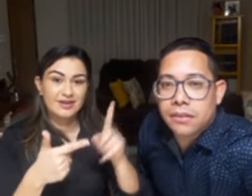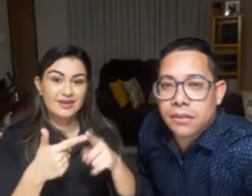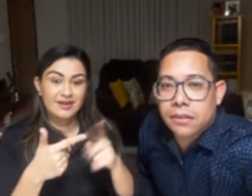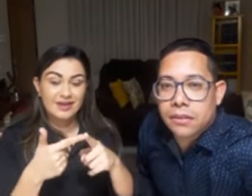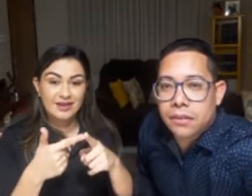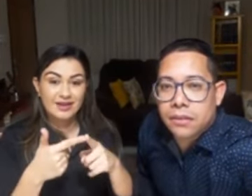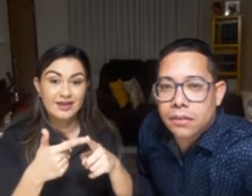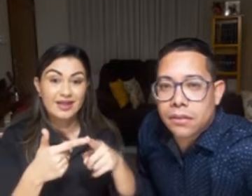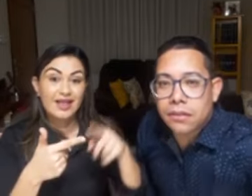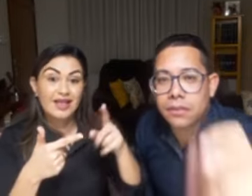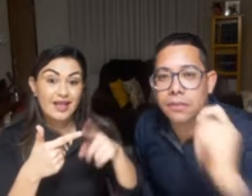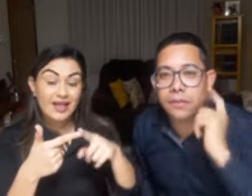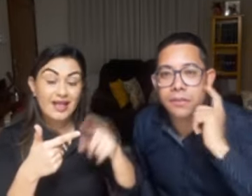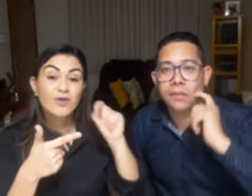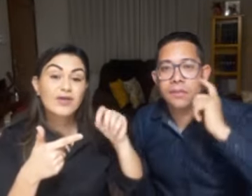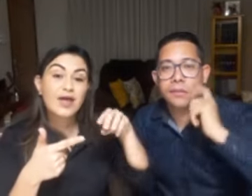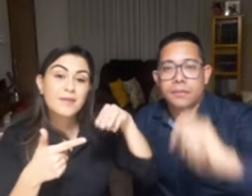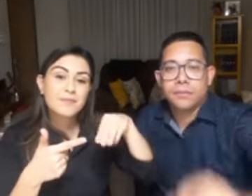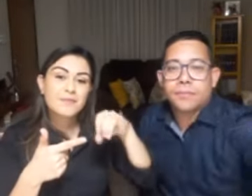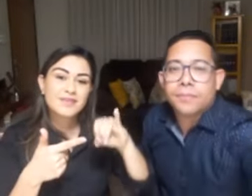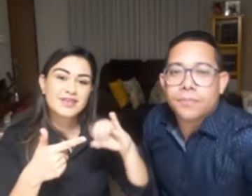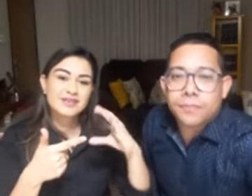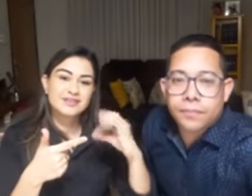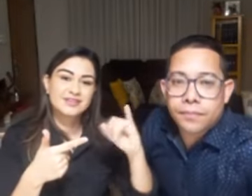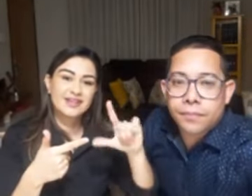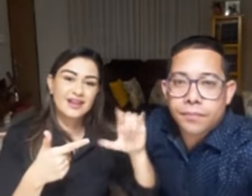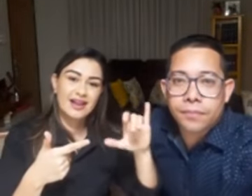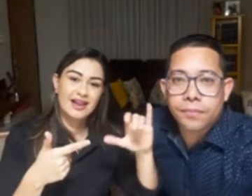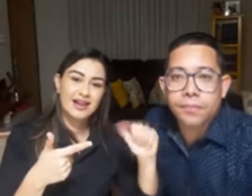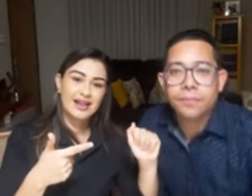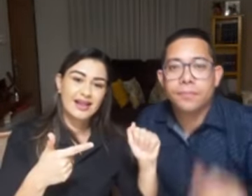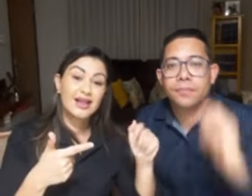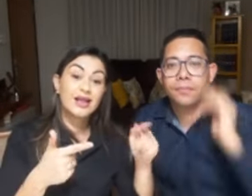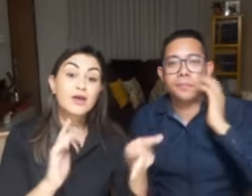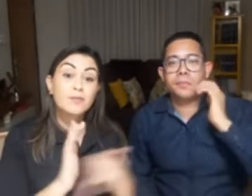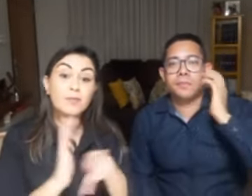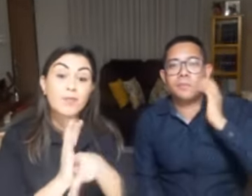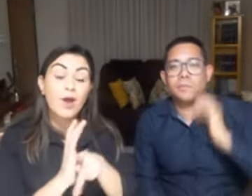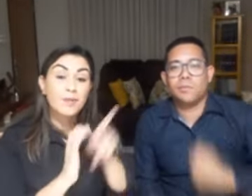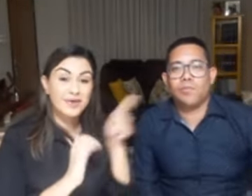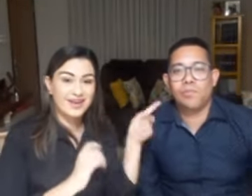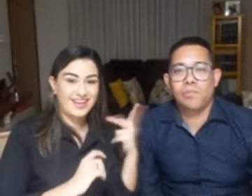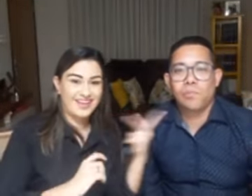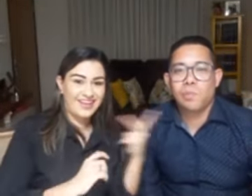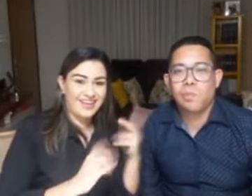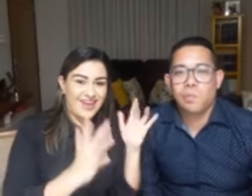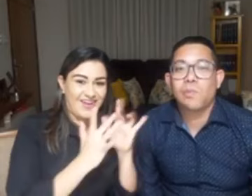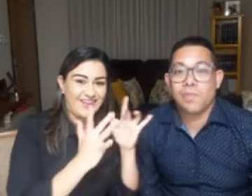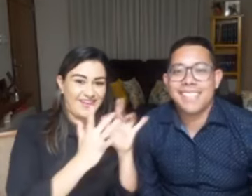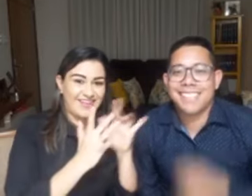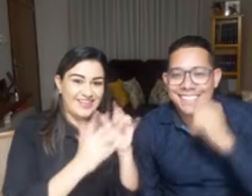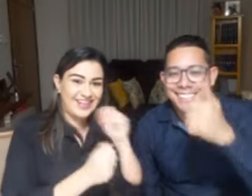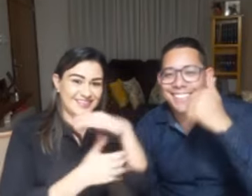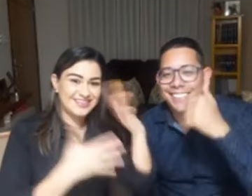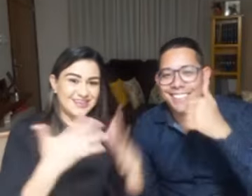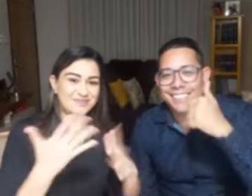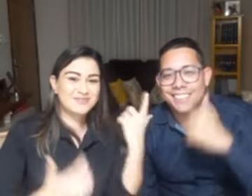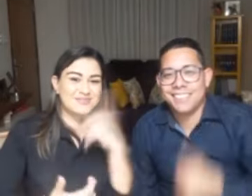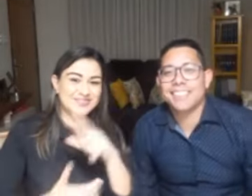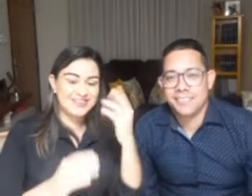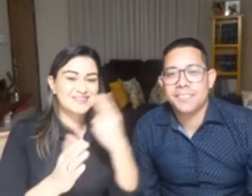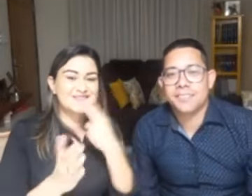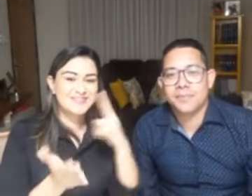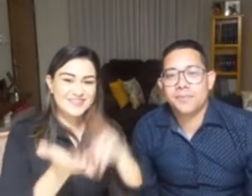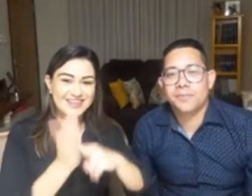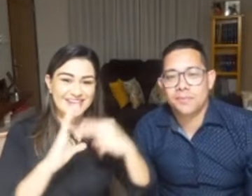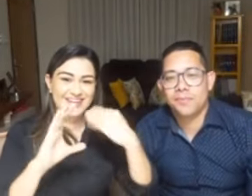a live. E a Missileia entra em contato com os meninos aí do Libras para poder receber o